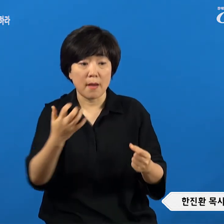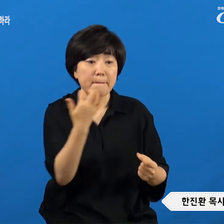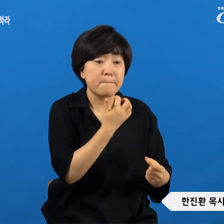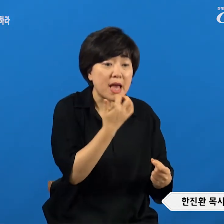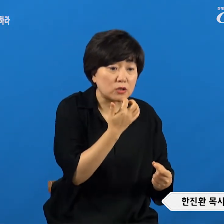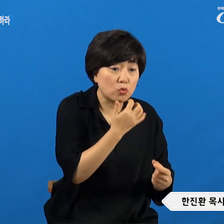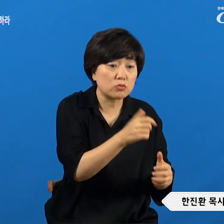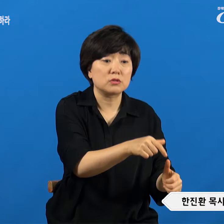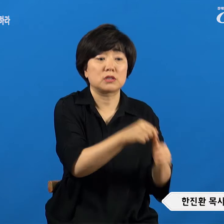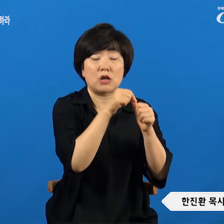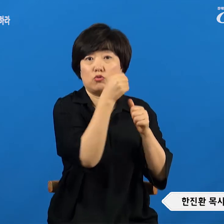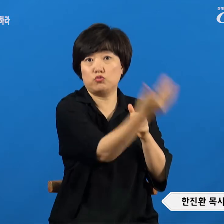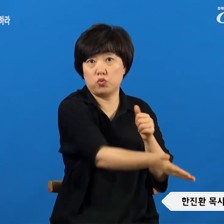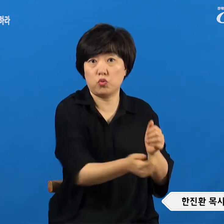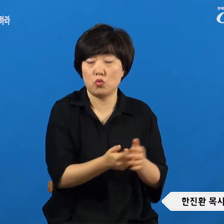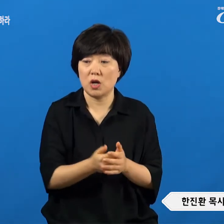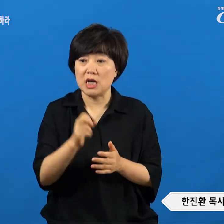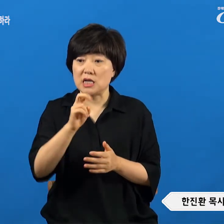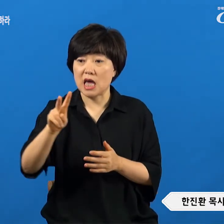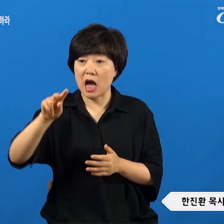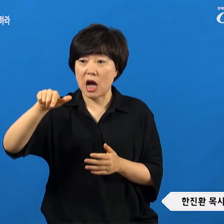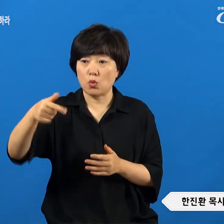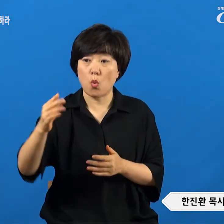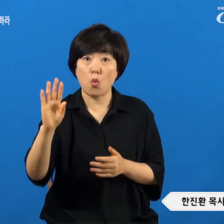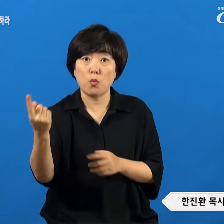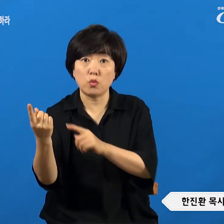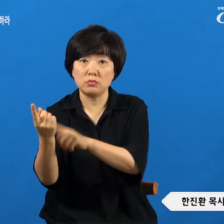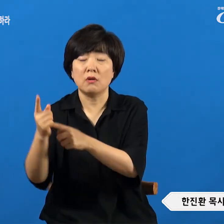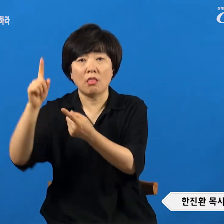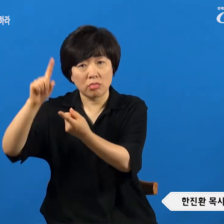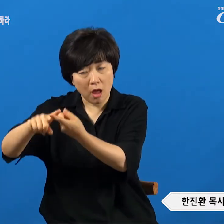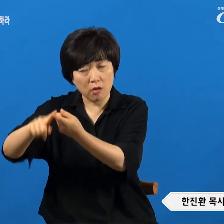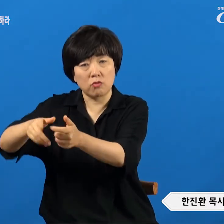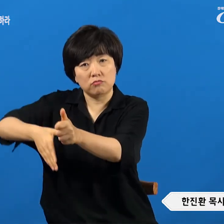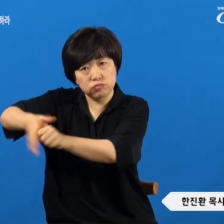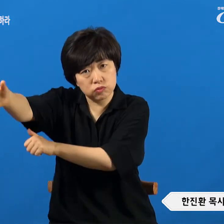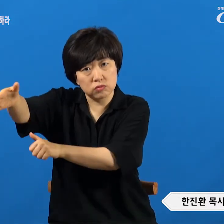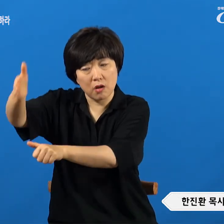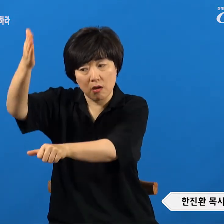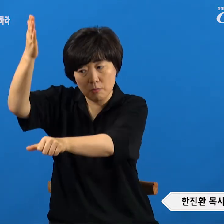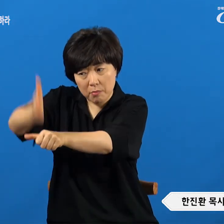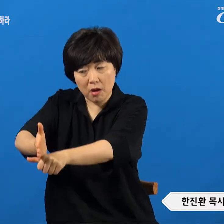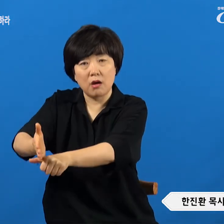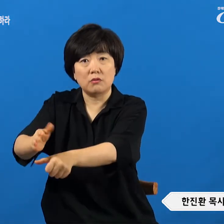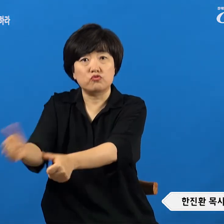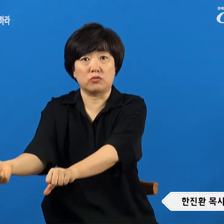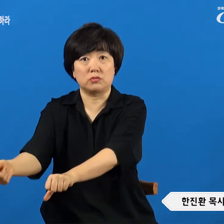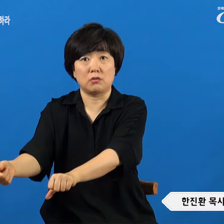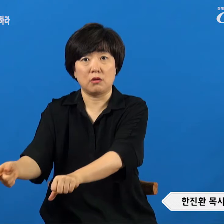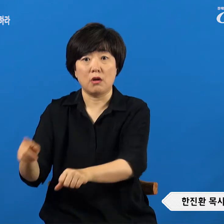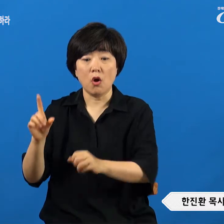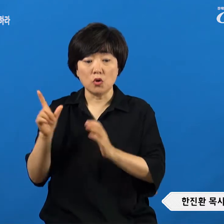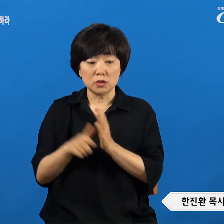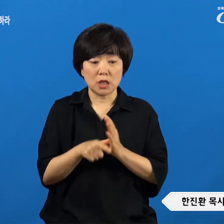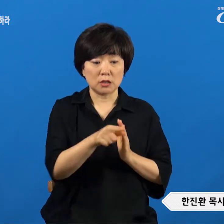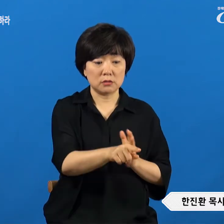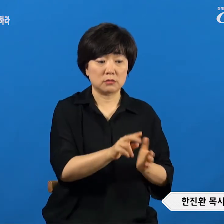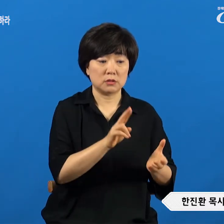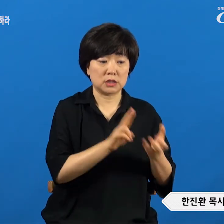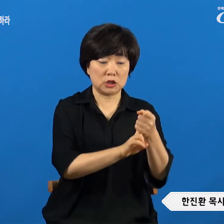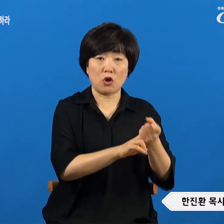않았습니다. 그는 칼에 목베임을 당했습니다. 하나님이 왜 어떤 때는 기적을